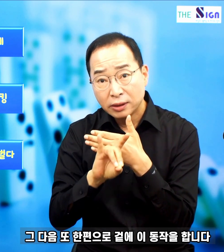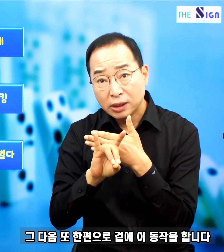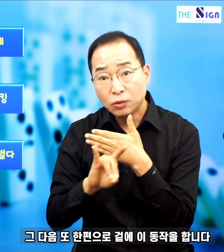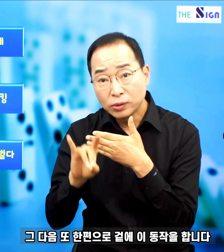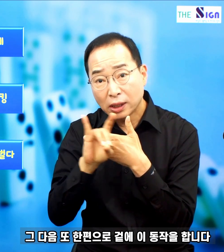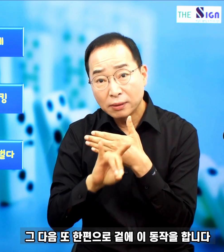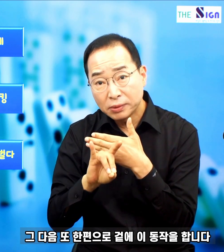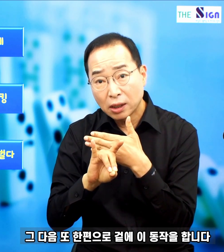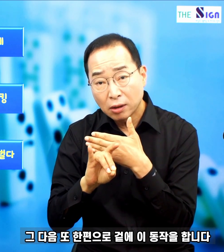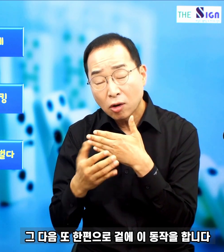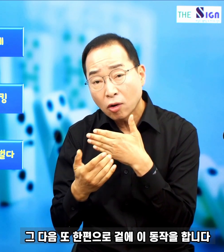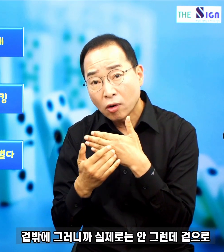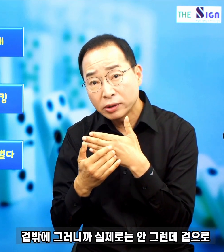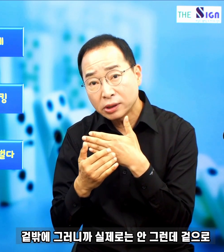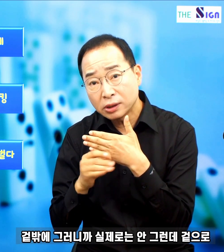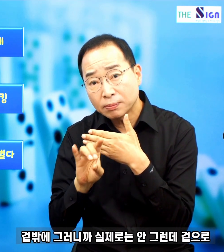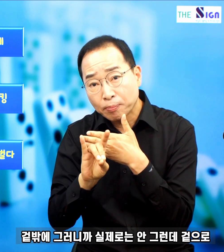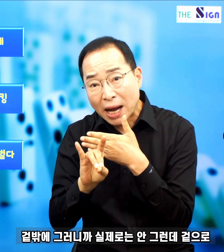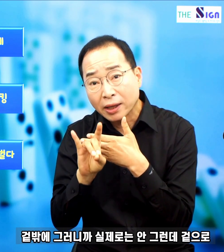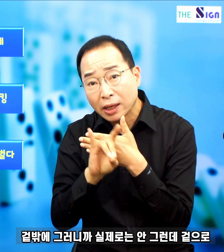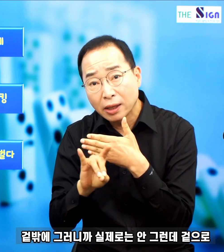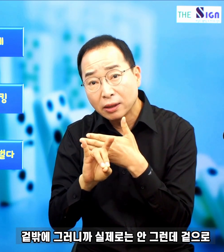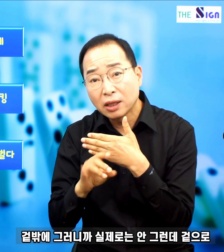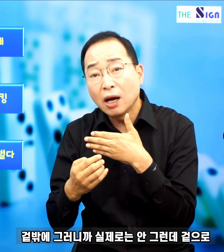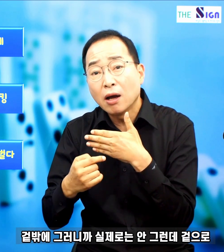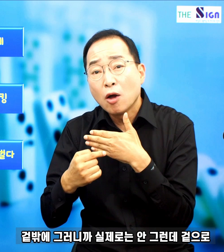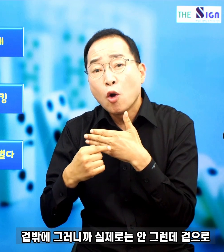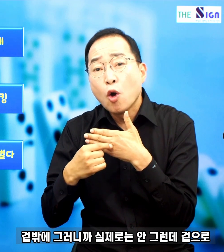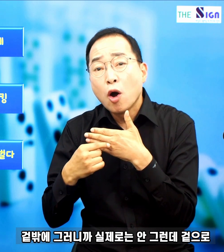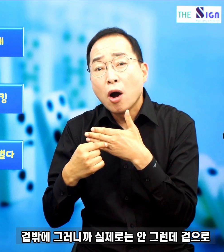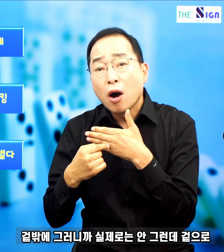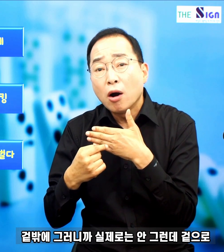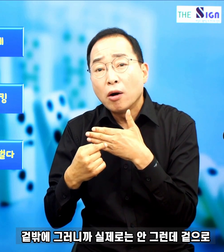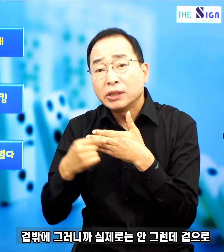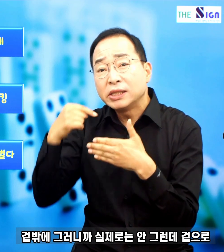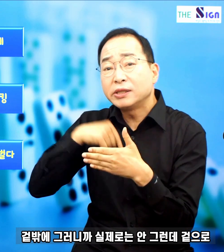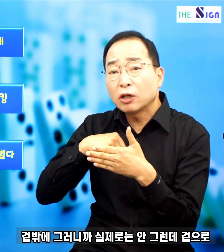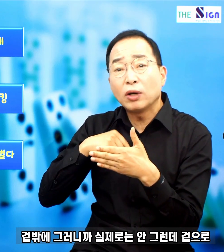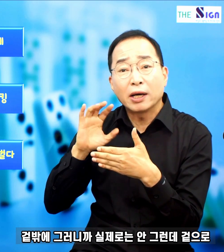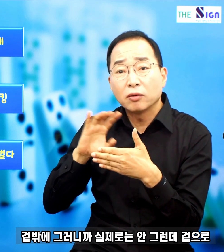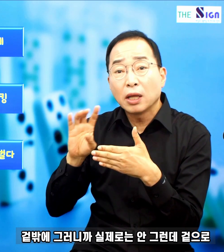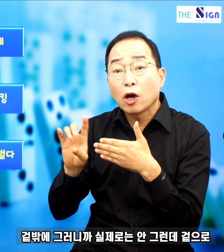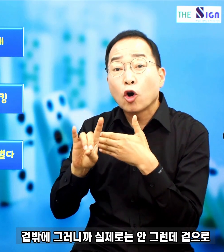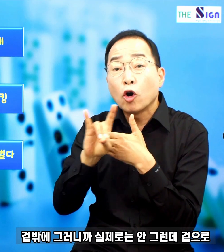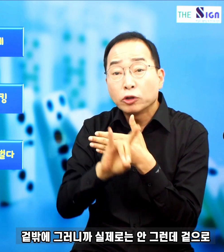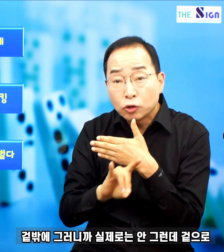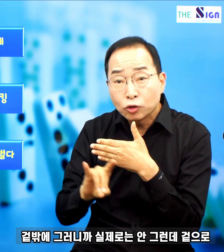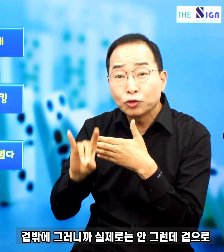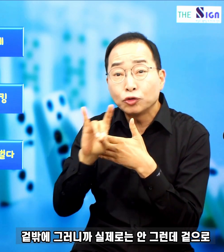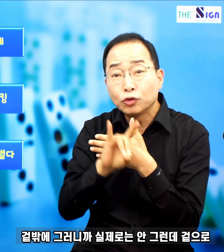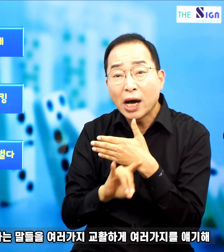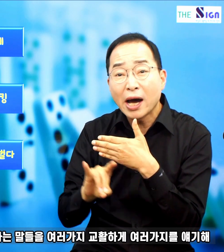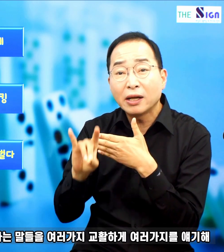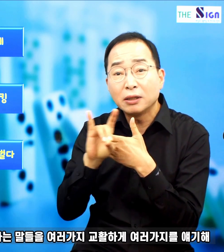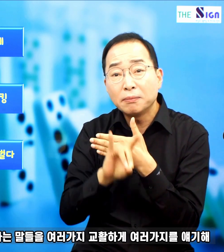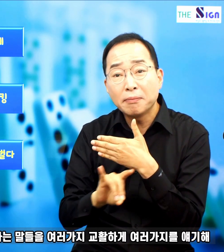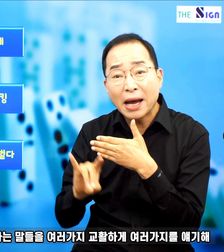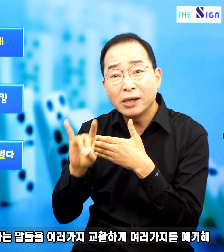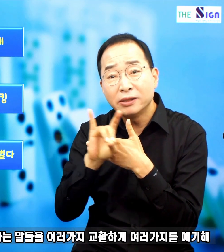이 동작을 합니다. 겉 밖에. 그러니까 실제로는 안 그런데 겉으로 하는